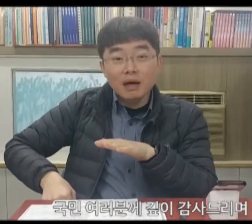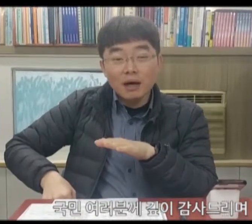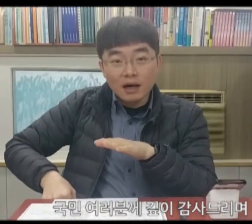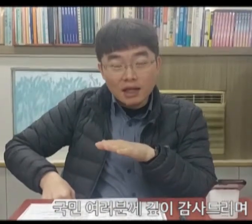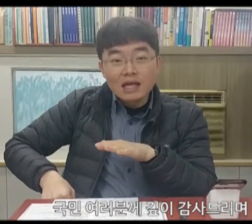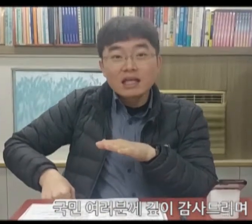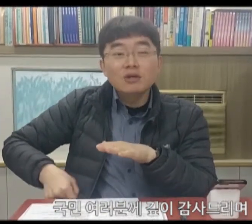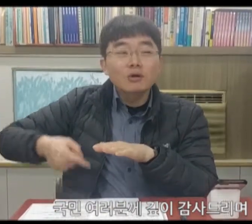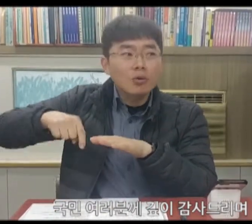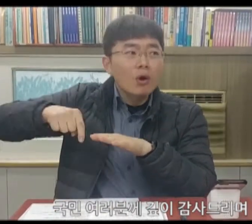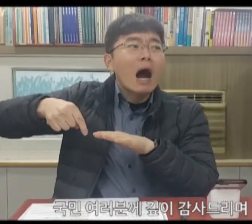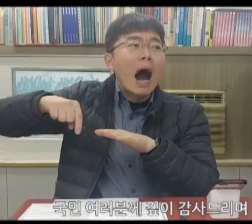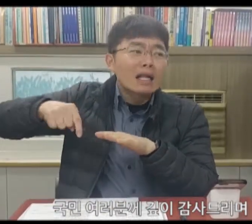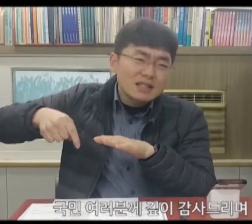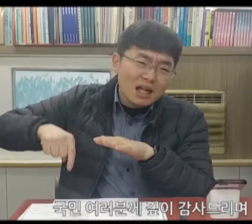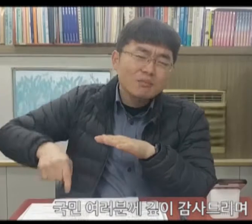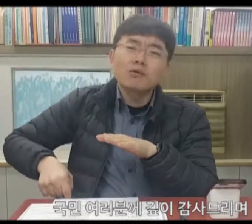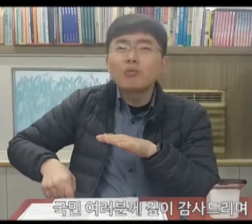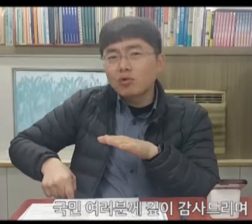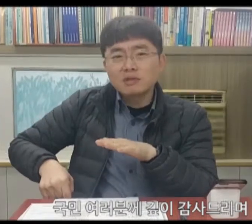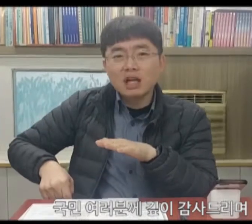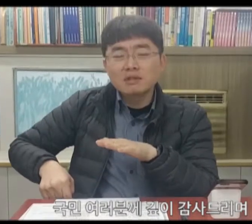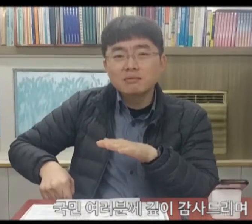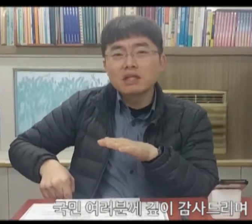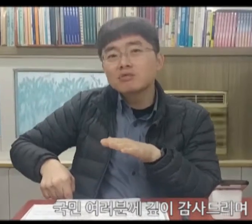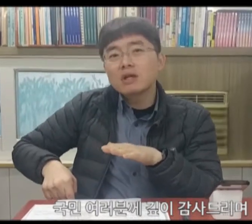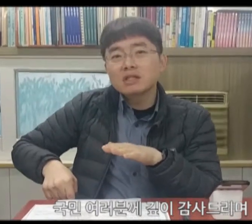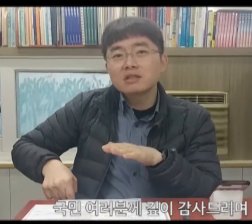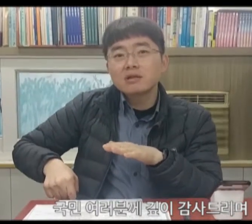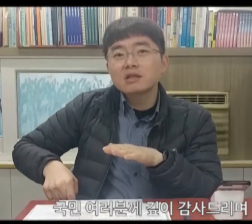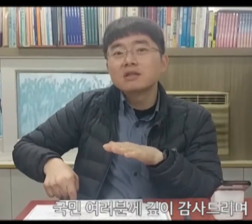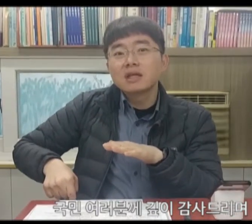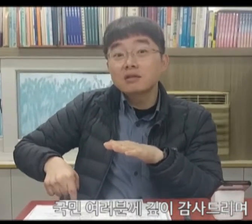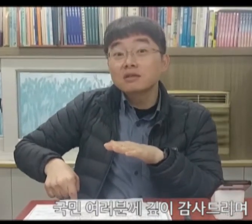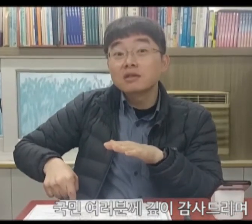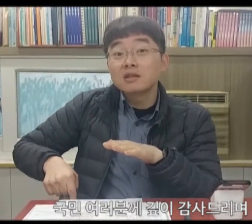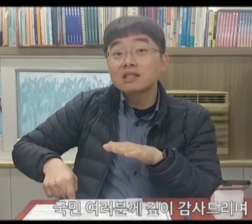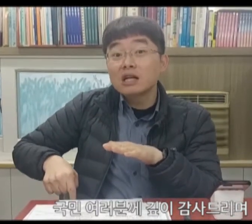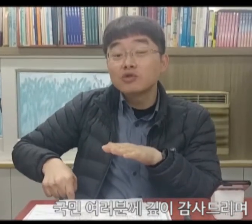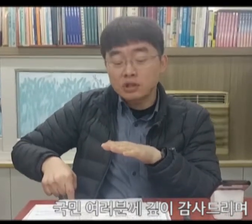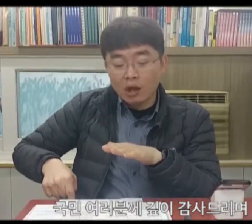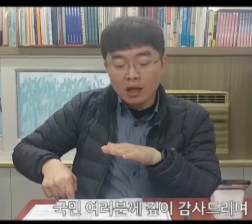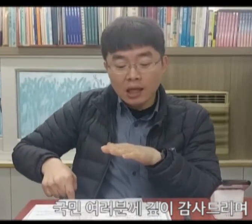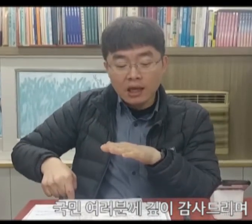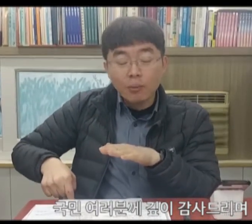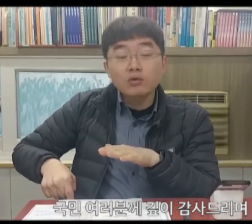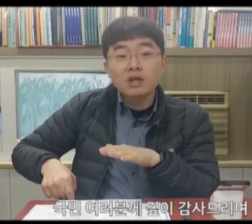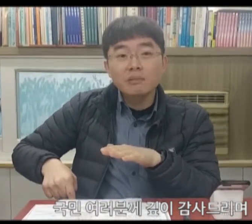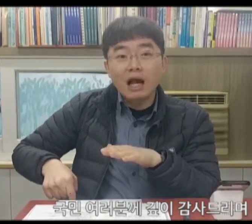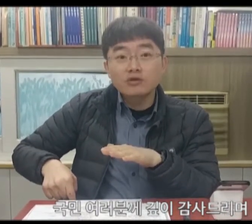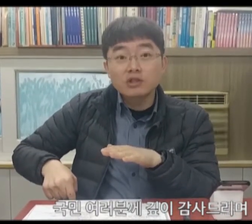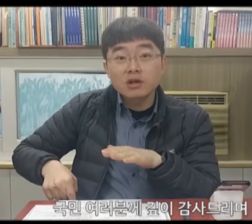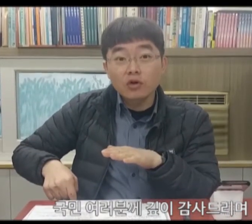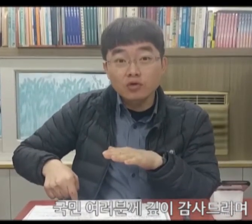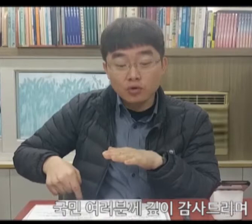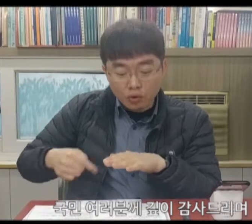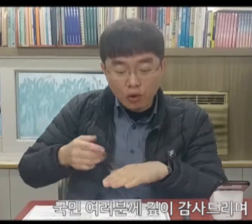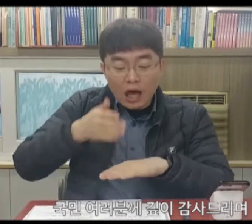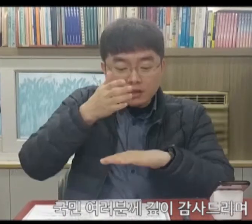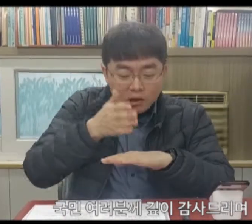씁니다만 이것도 아는 사람이 있고 모르는 사람이 있으면 이 수화를 쓰는 거는 그렇게 썩 적절하지는 않을 수 있어요. 그래서 모든 사람이 알 수 있는 언어 정도로